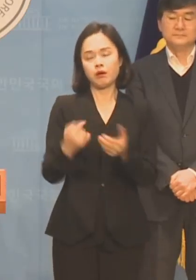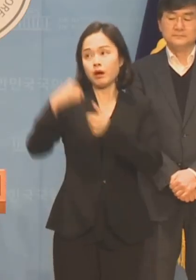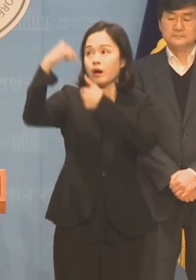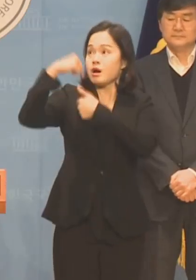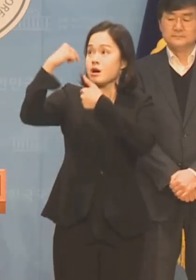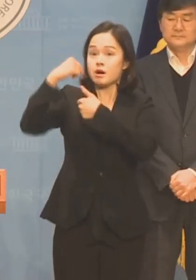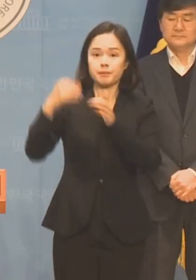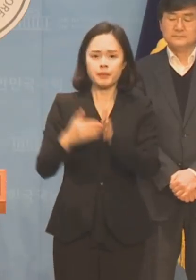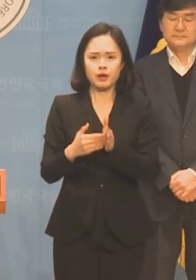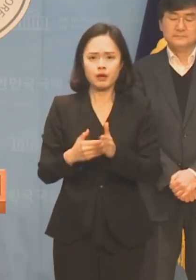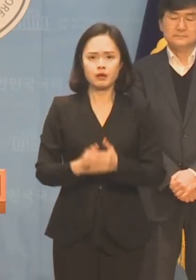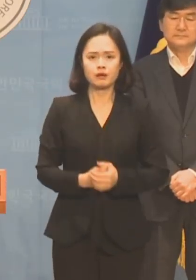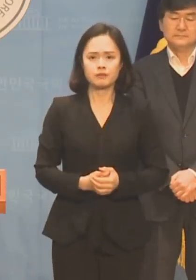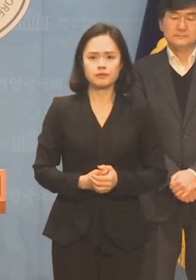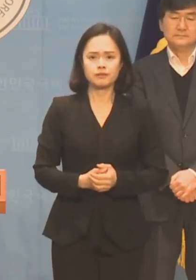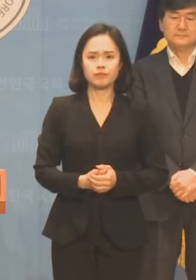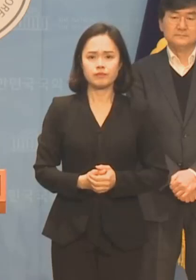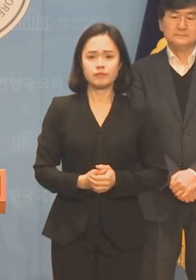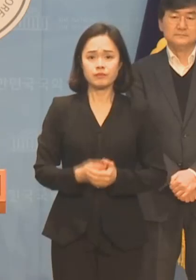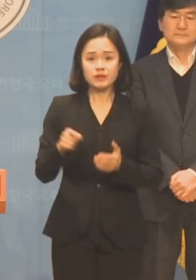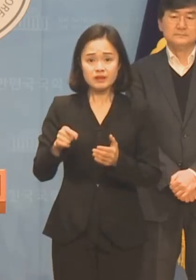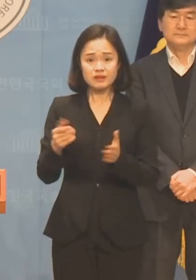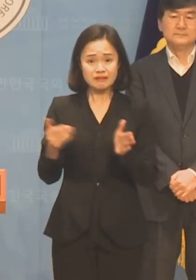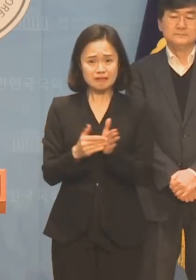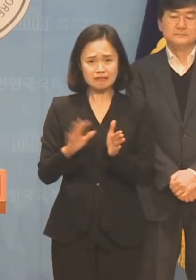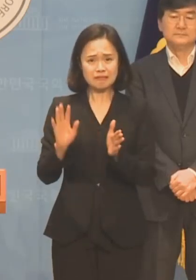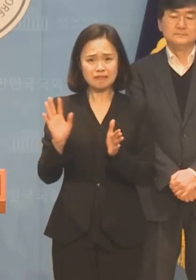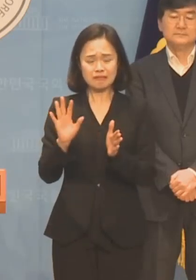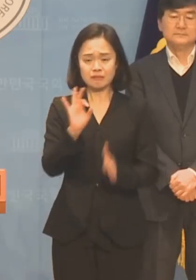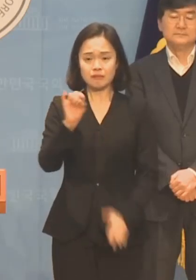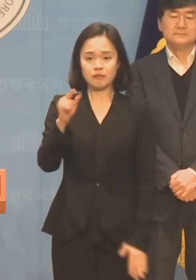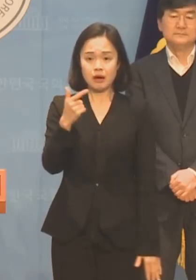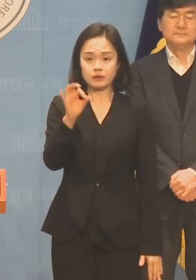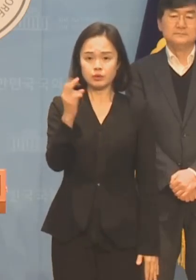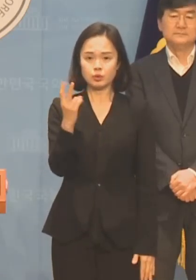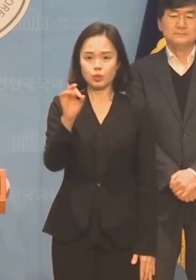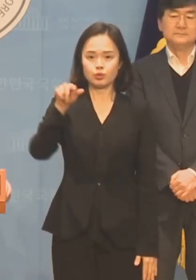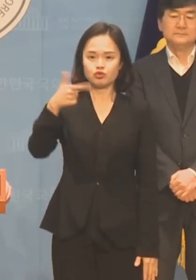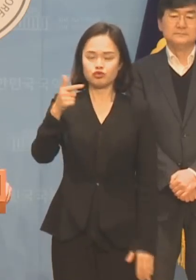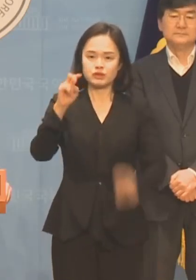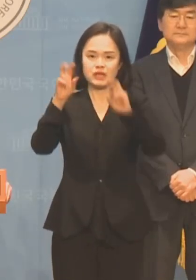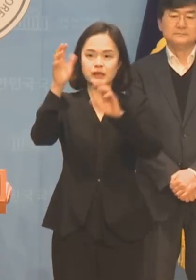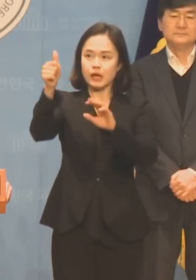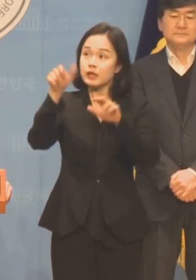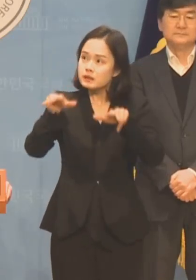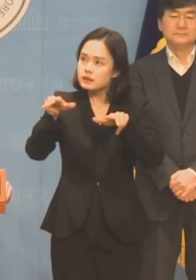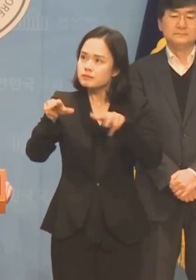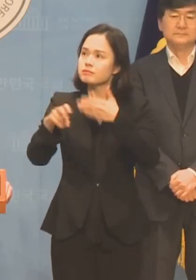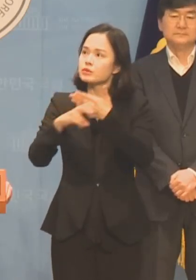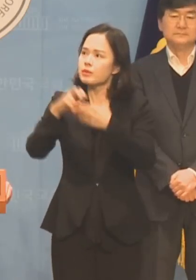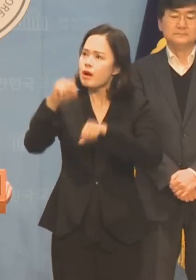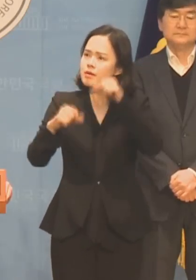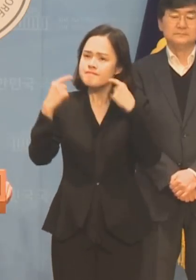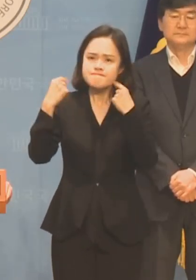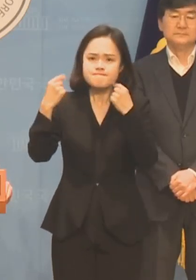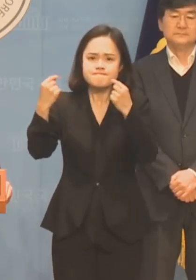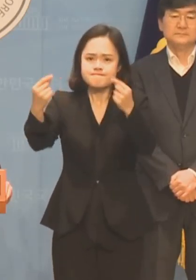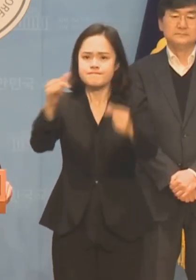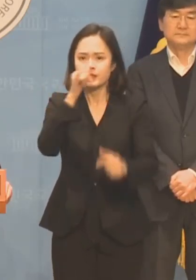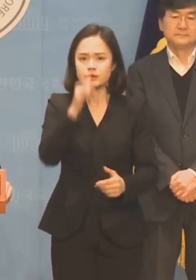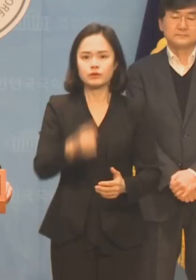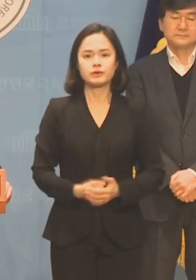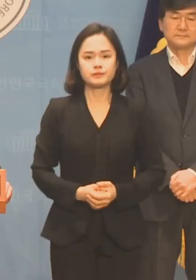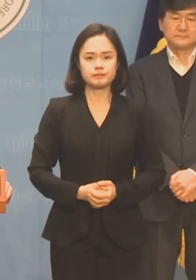안영준 사장 체제에도 이어오고 있다. 그리고 특히 모든 여기 기자분들 알고 계시겠지만